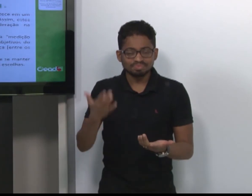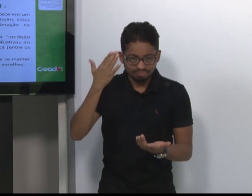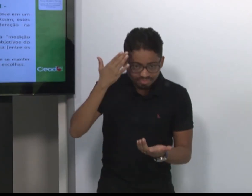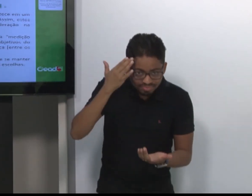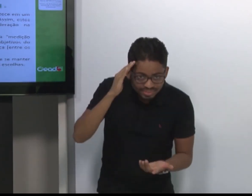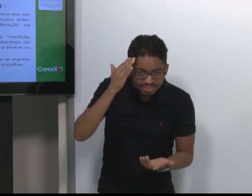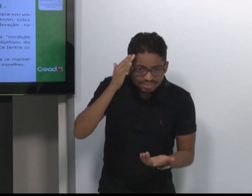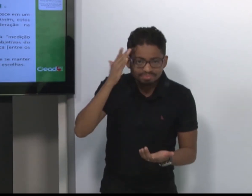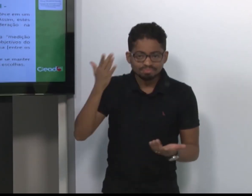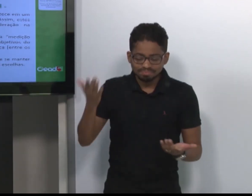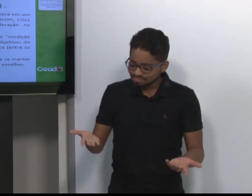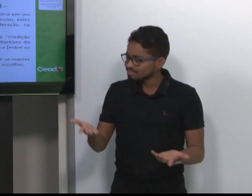Compreende?